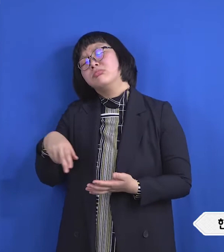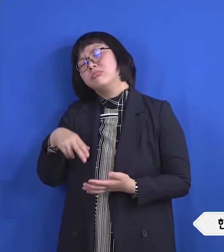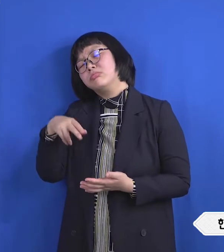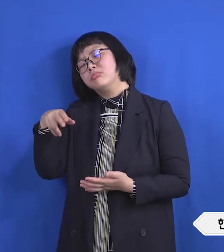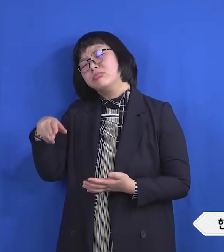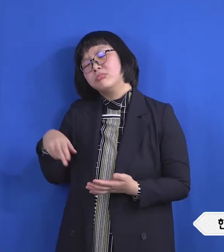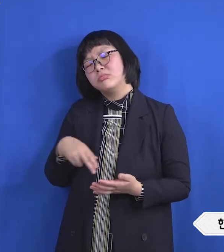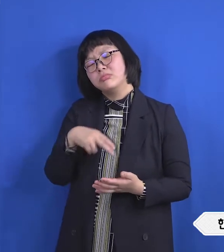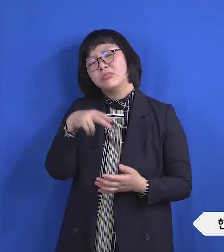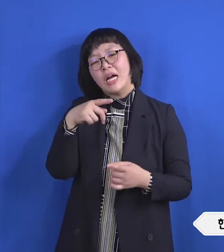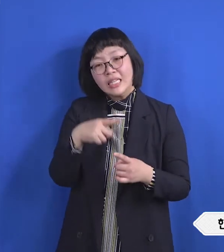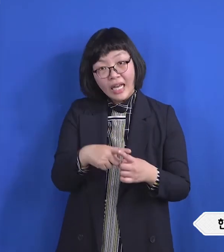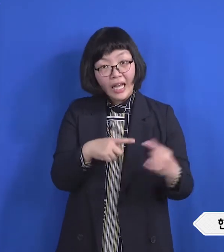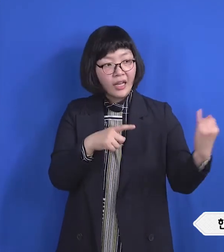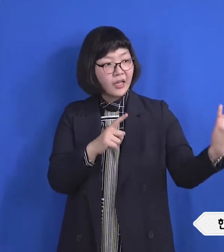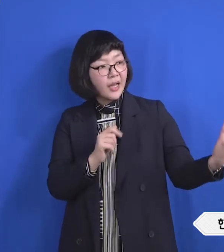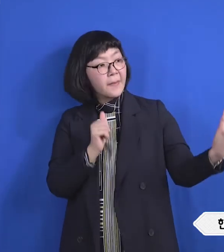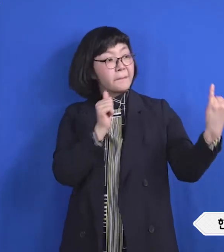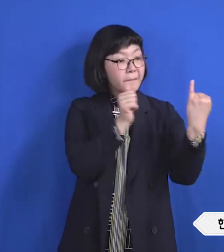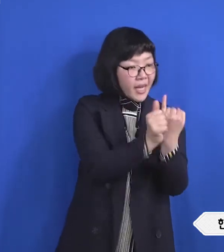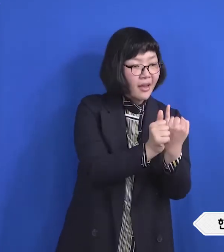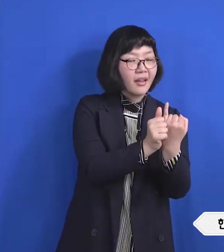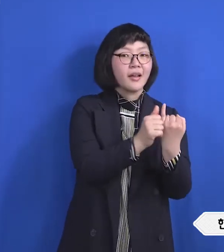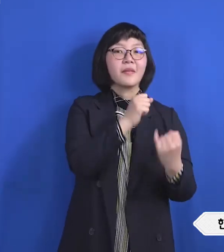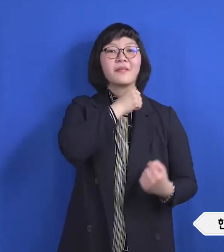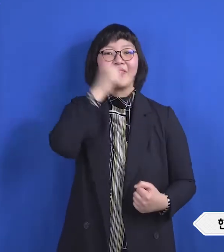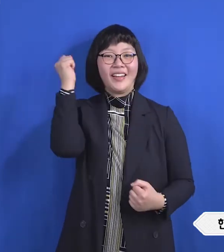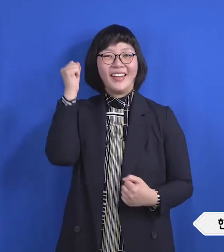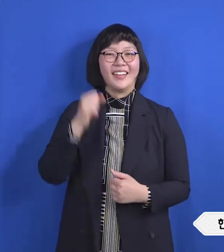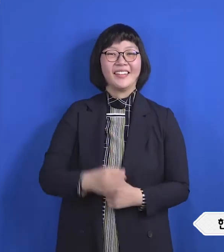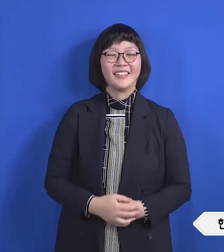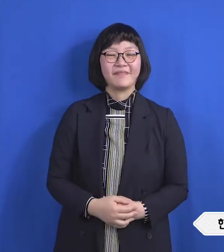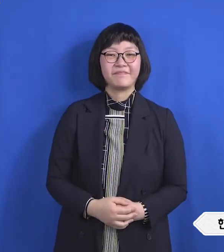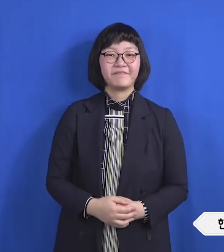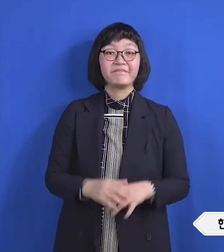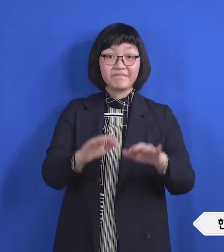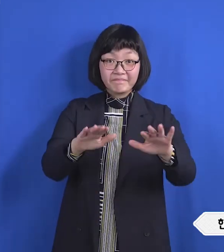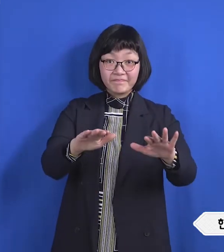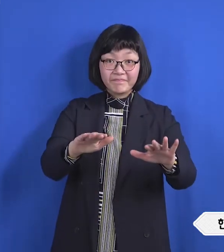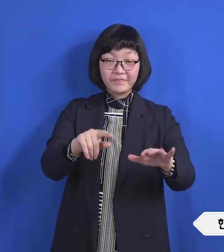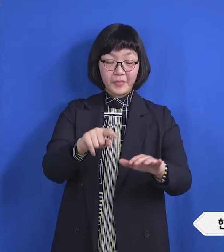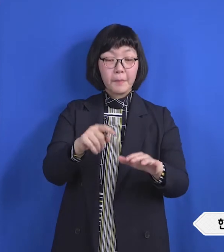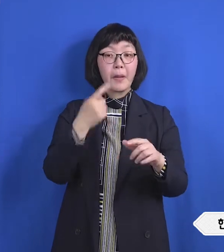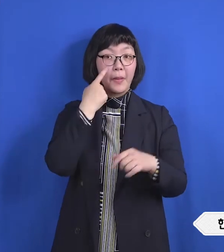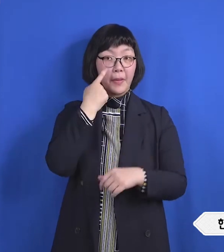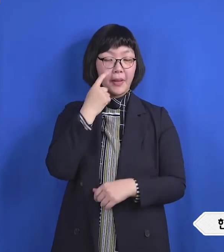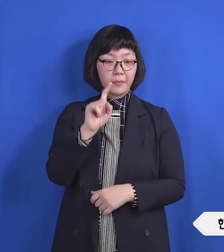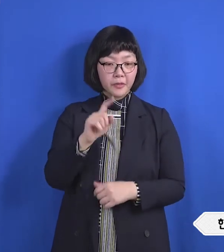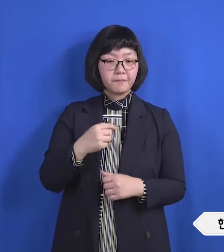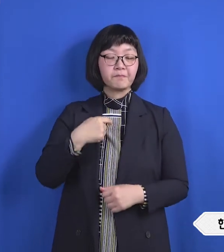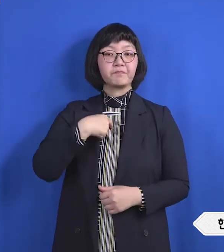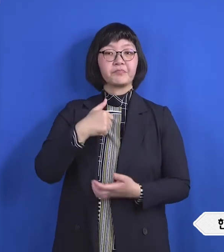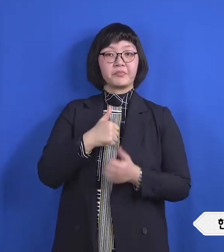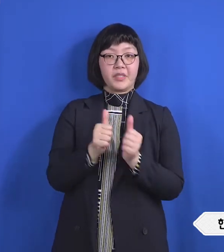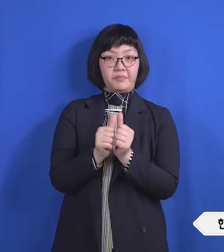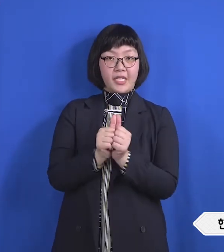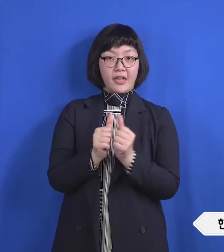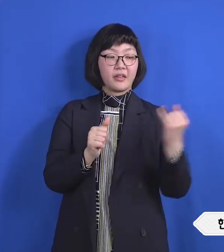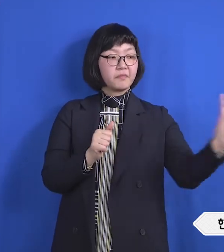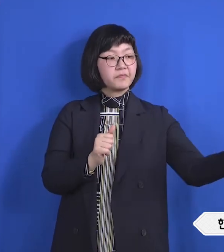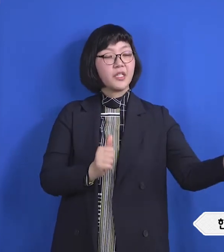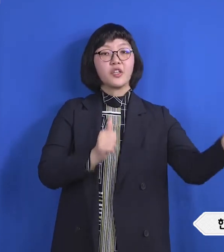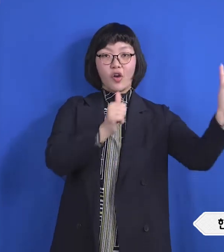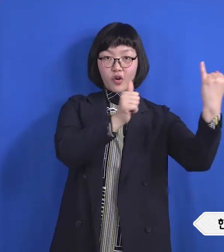늦지막하게 노정년을 만나서 결혼을 한 것입니다. 자, 그럴 때 보십시오. 한진환이